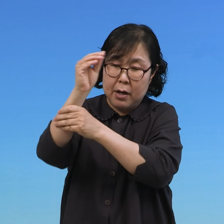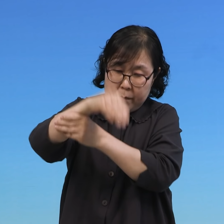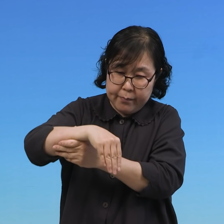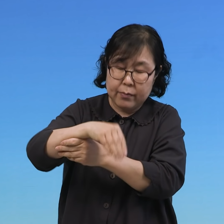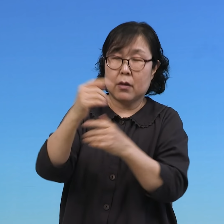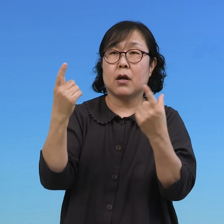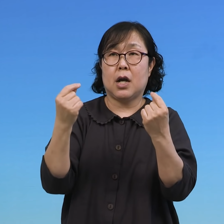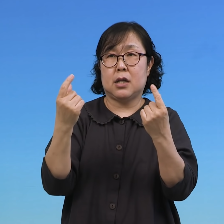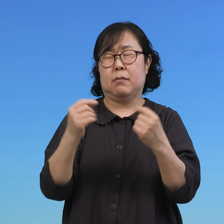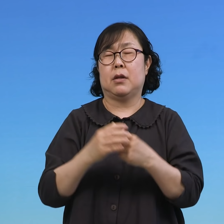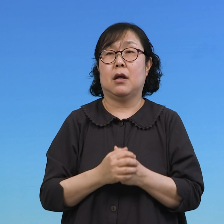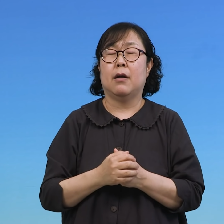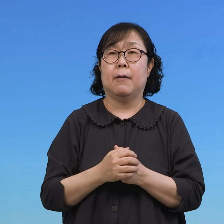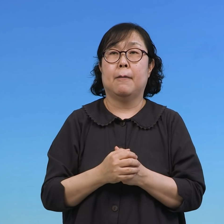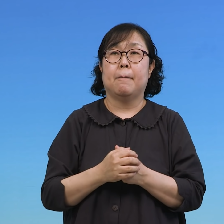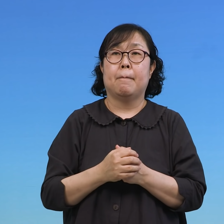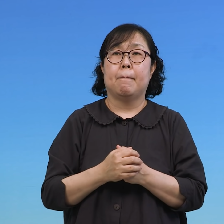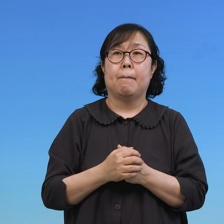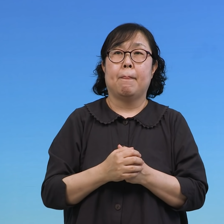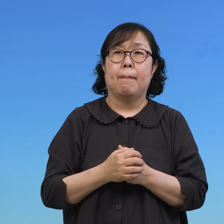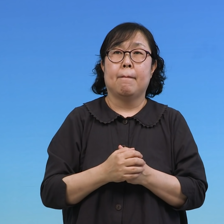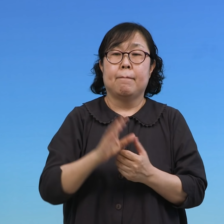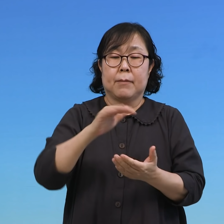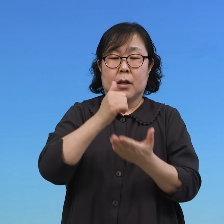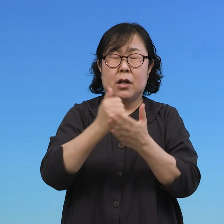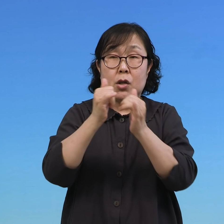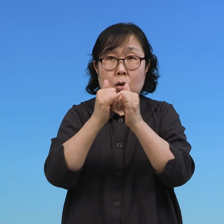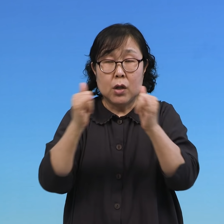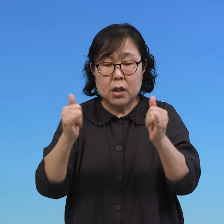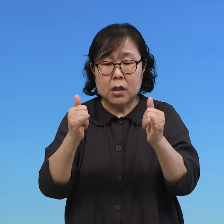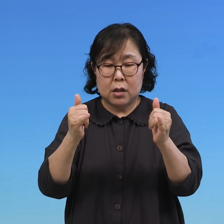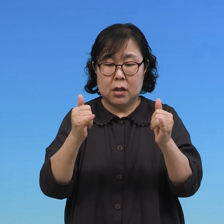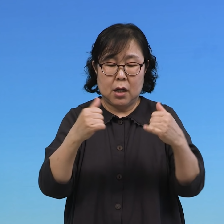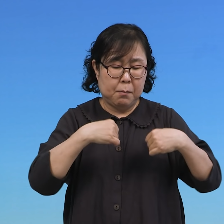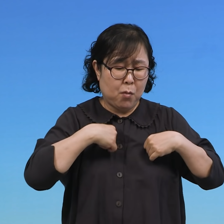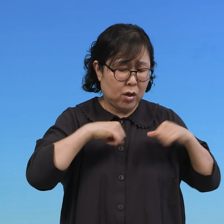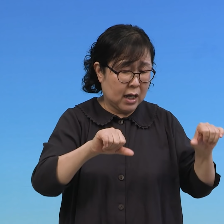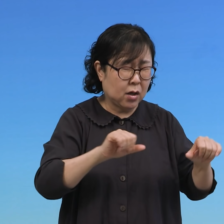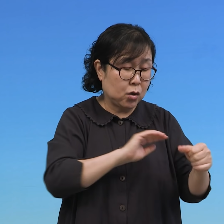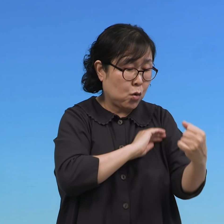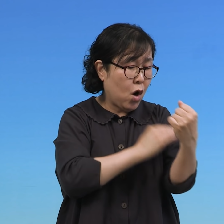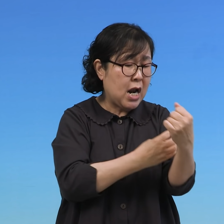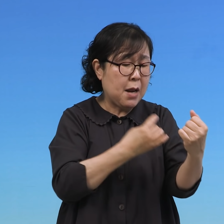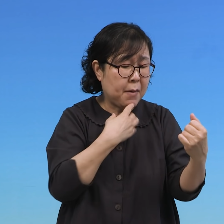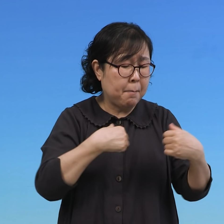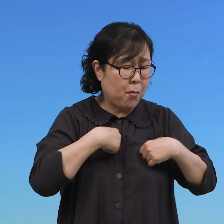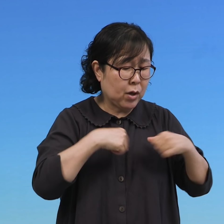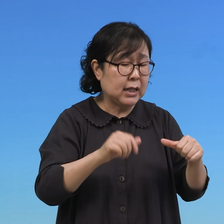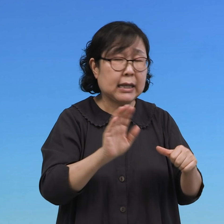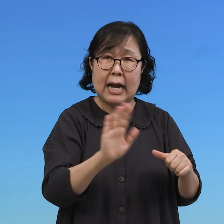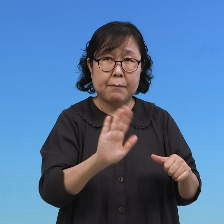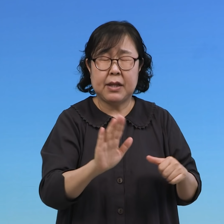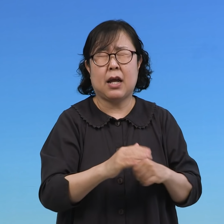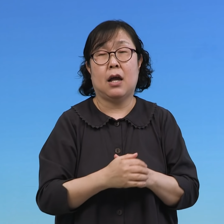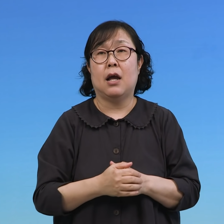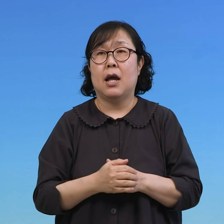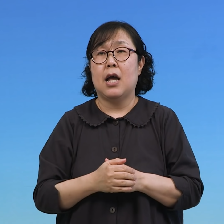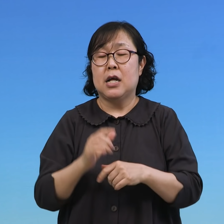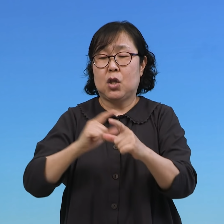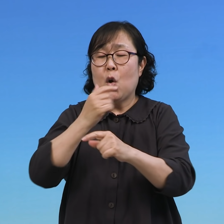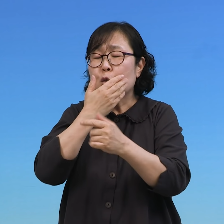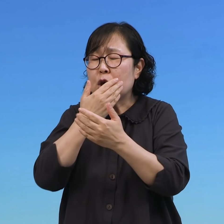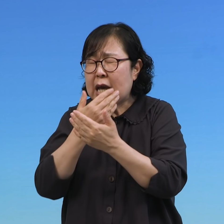오늘 저와 여러분 그리스도인들이 추구하는 것은 그저 권리 포기는 뭐를 단념하는 게 아니에요. 더 귀한 가치를 발견하는